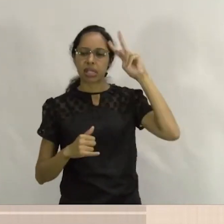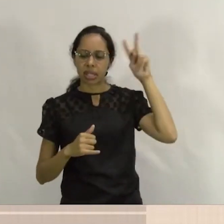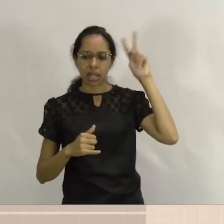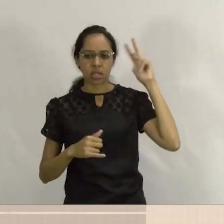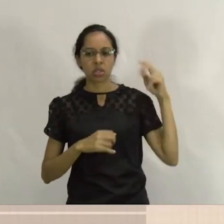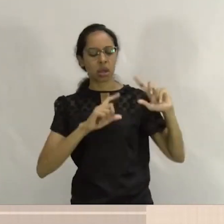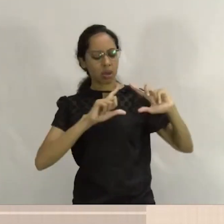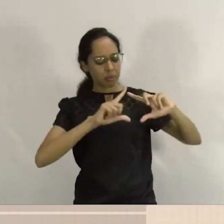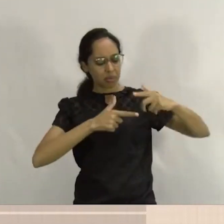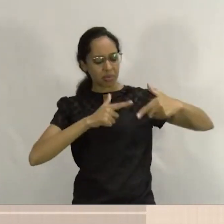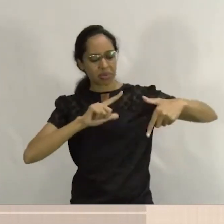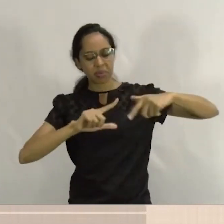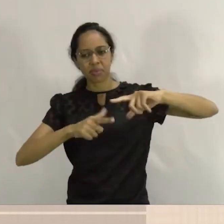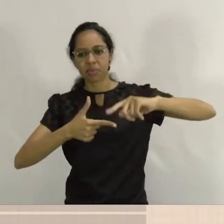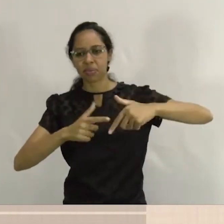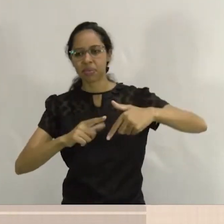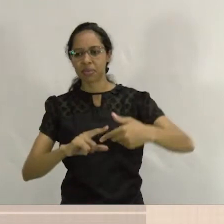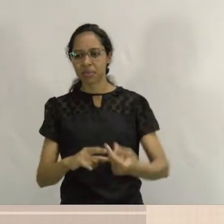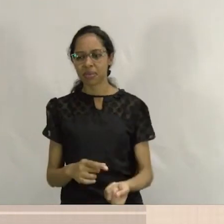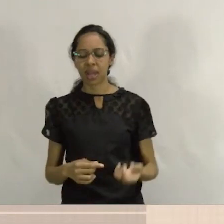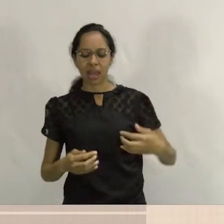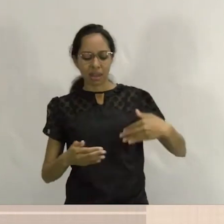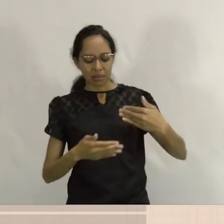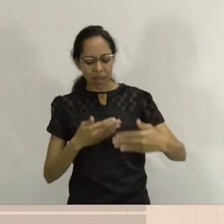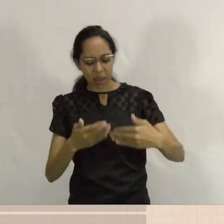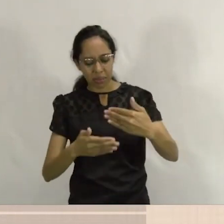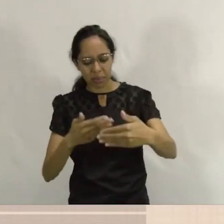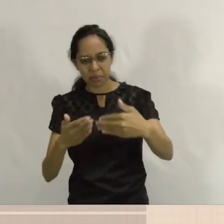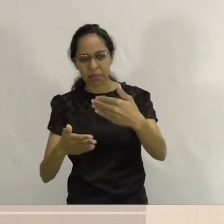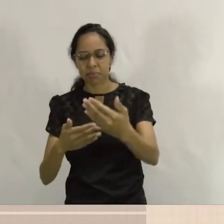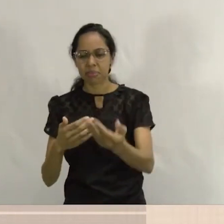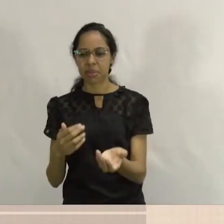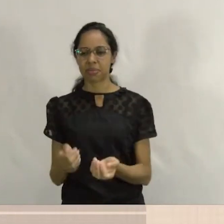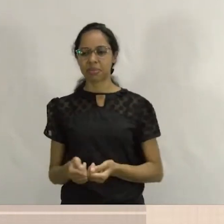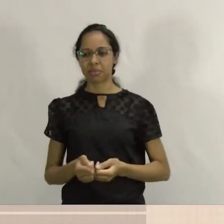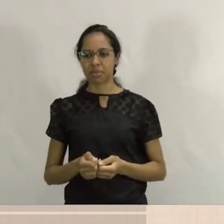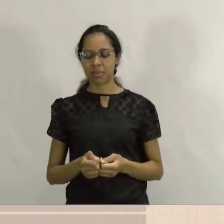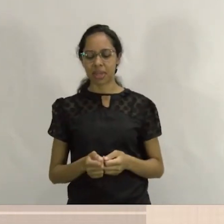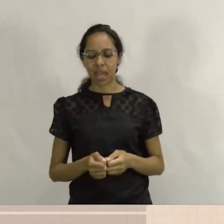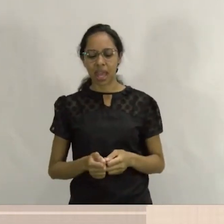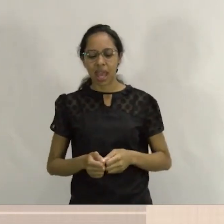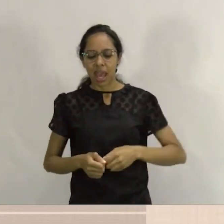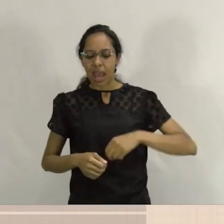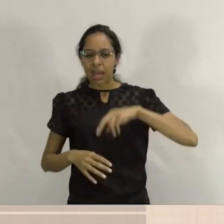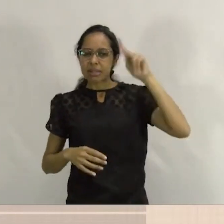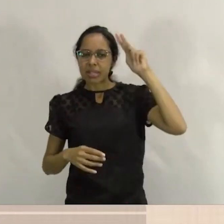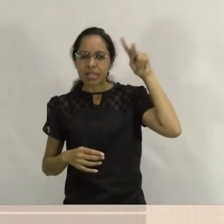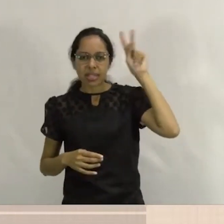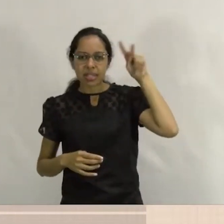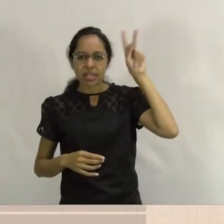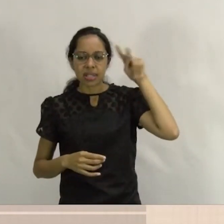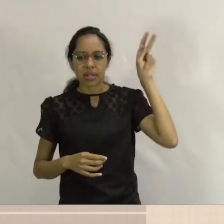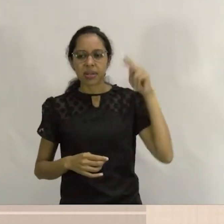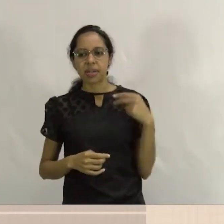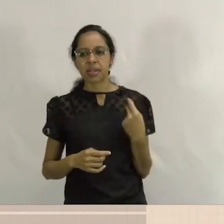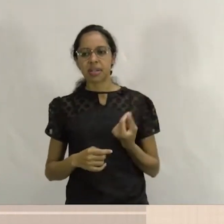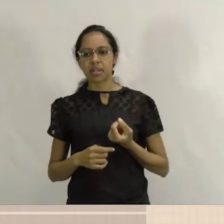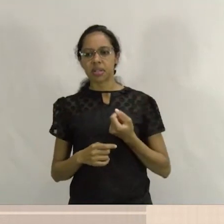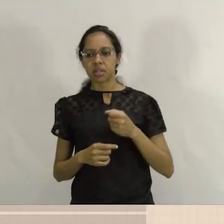tradições que passam de geração em geração das coisas judaicas, dos personagens do Antigo Testamento.